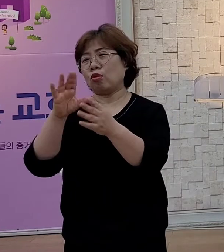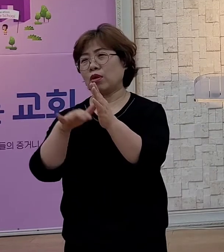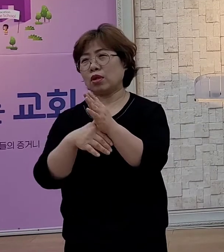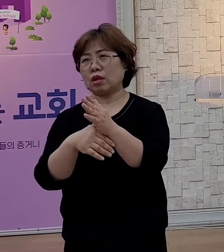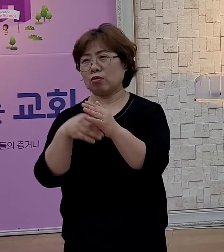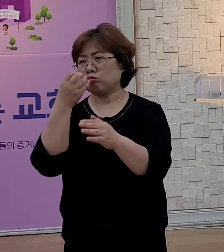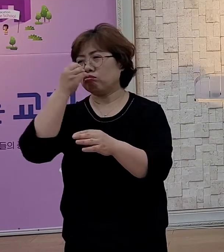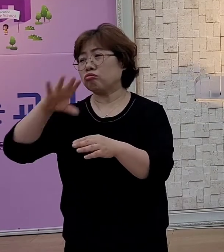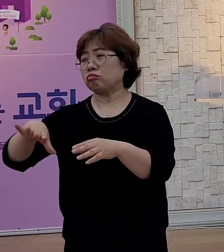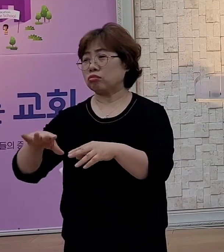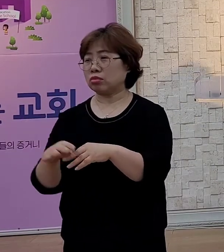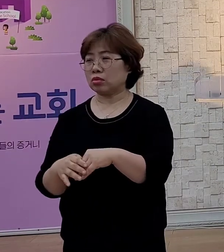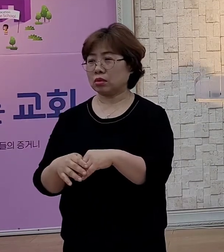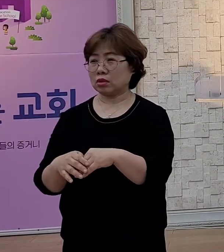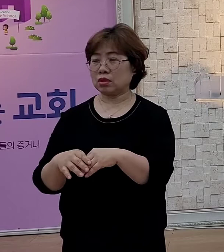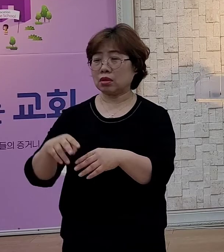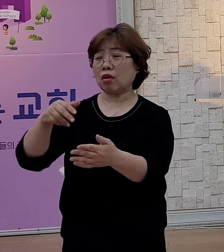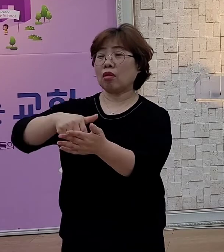대놓고 무시하면서